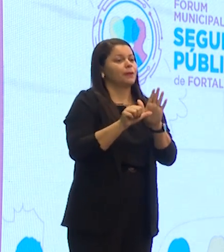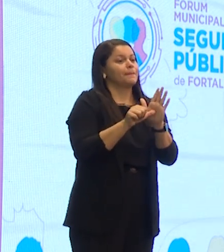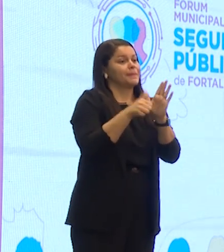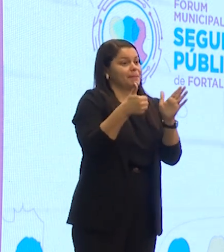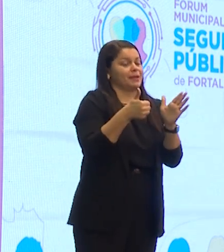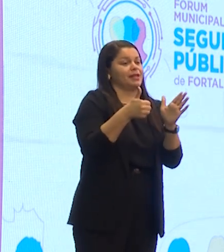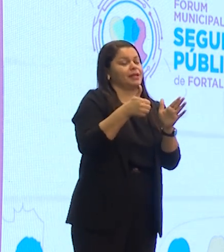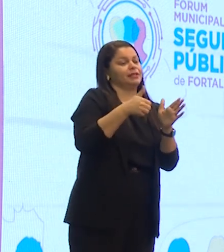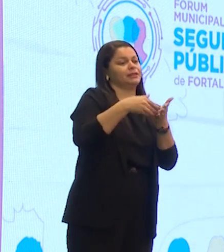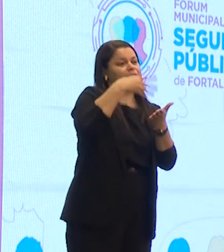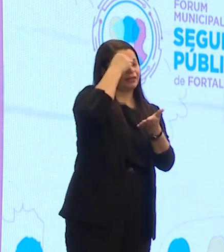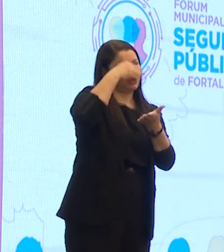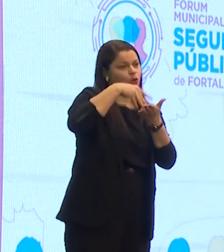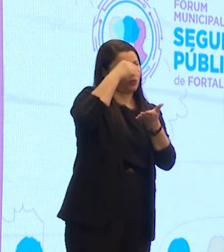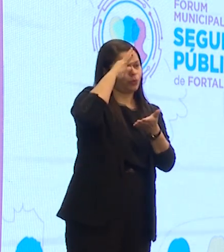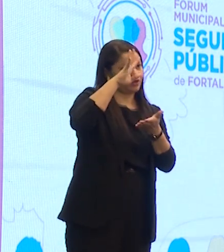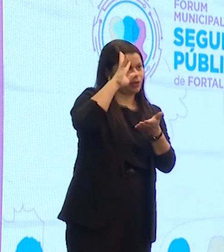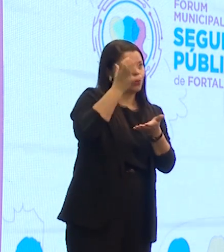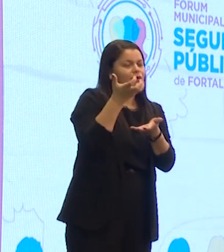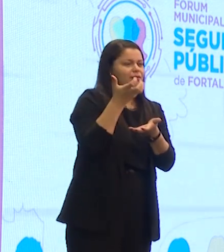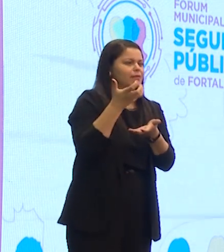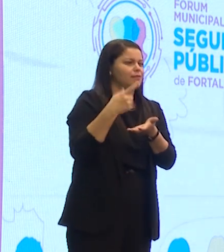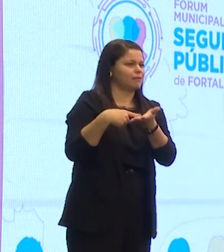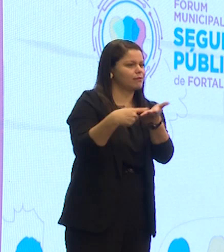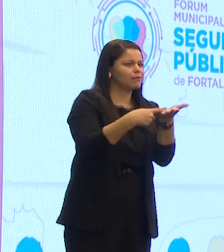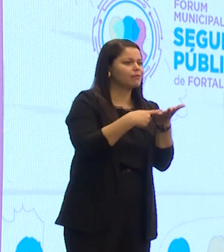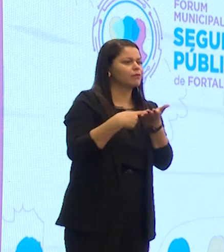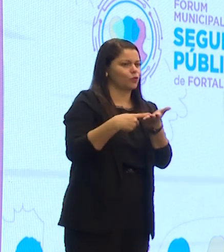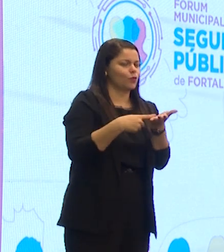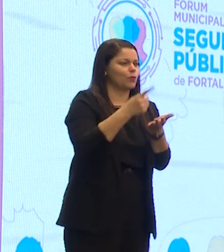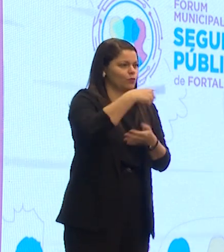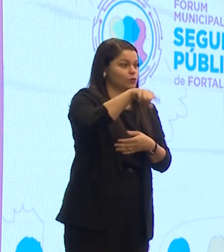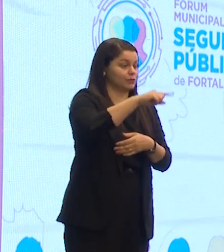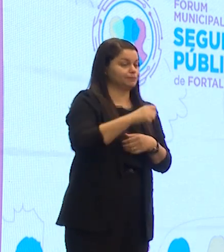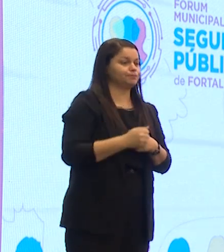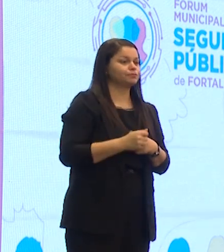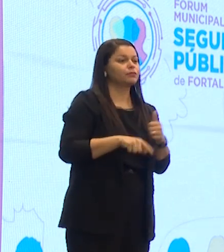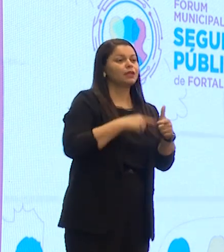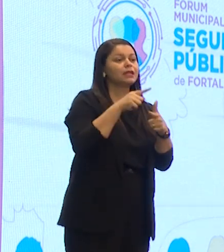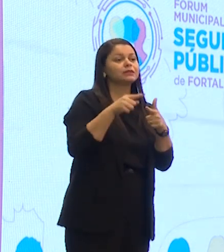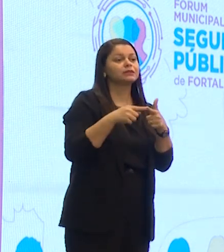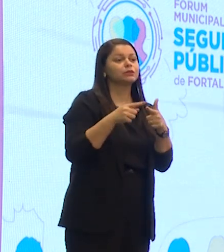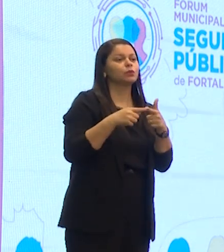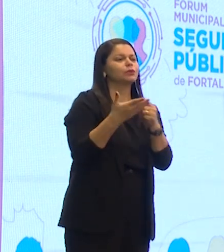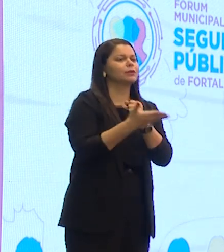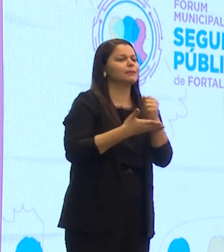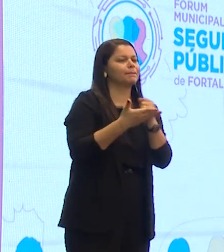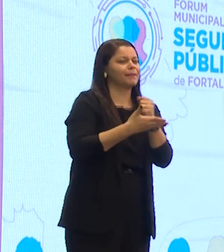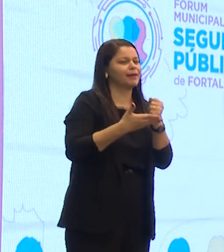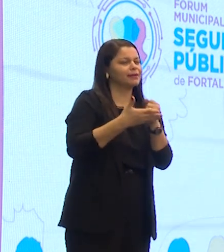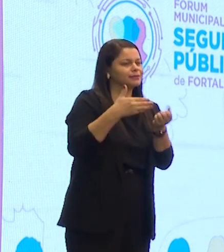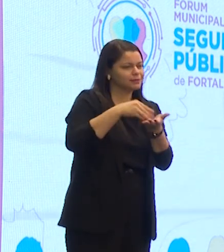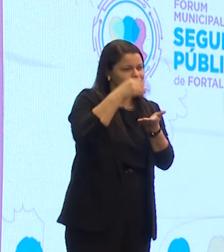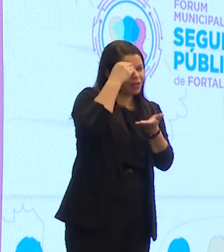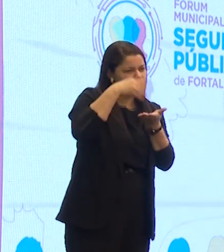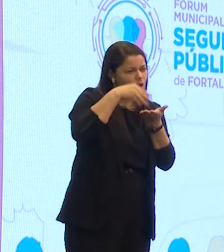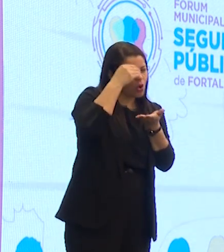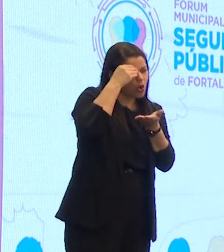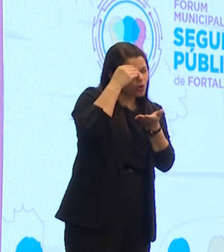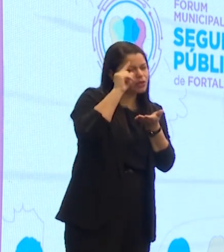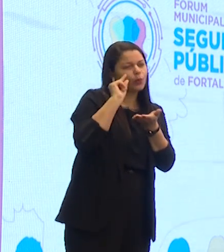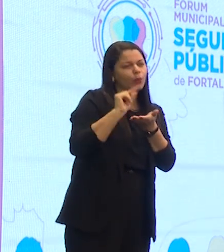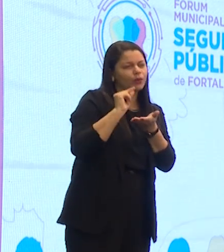que eu queria assentar com vocês. A segunda premissa teórica é consectária da primeira, que é